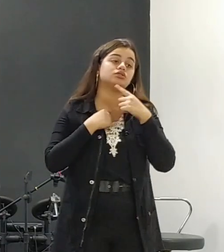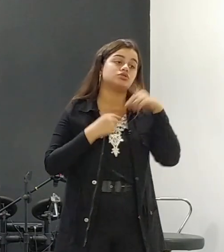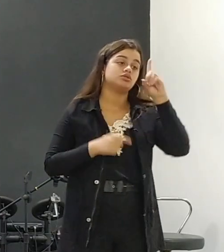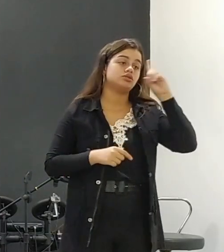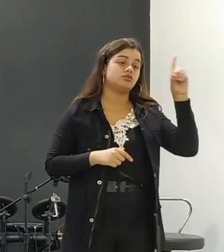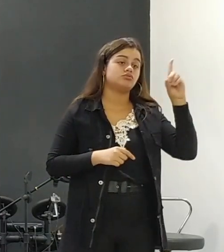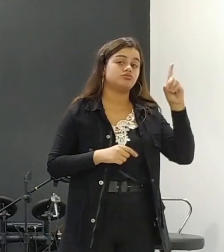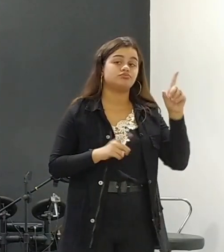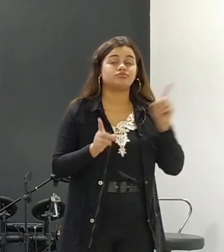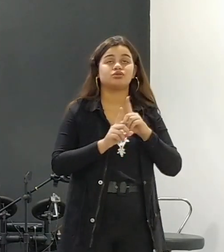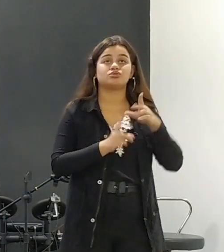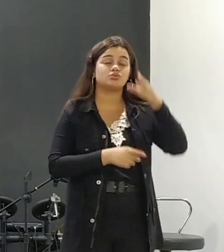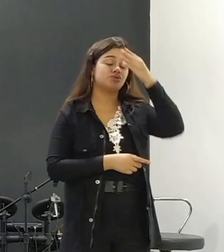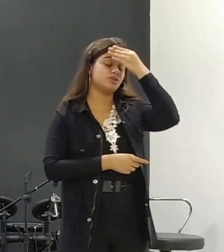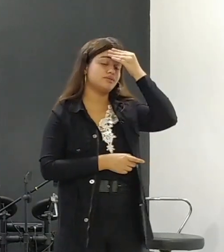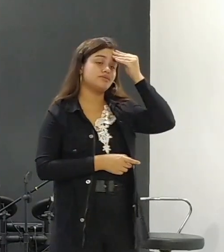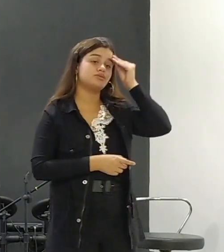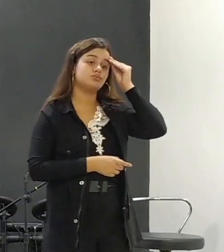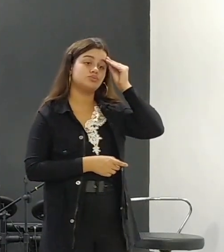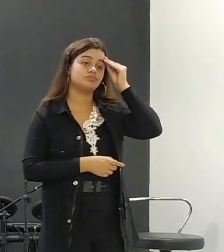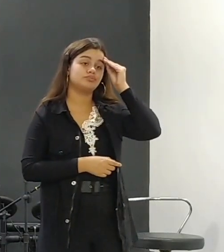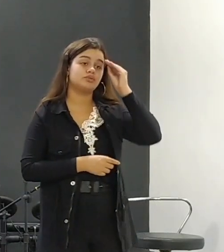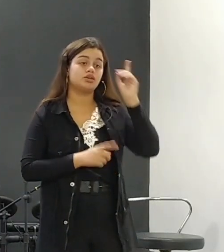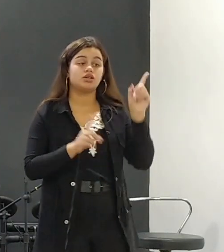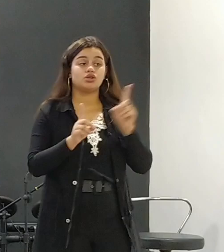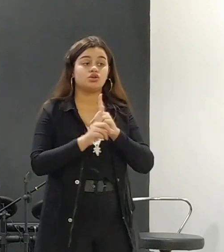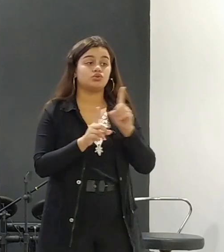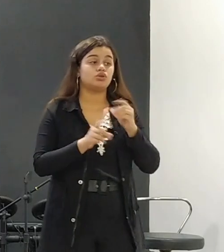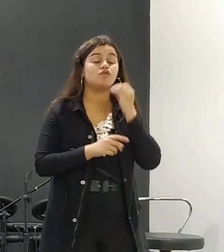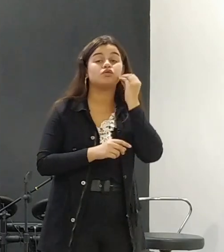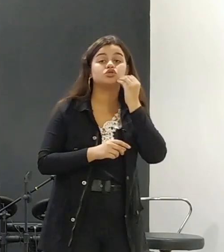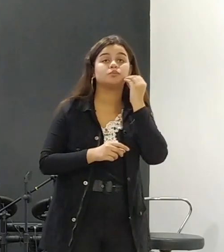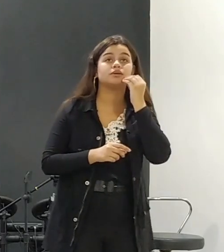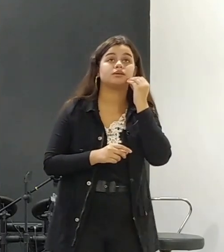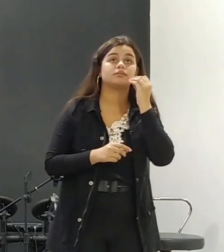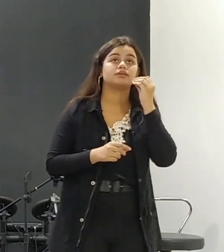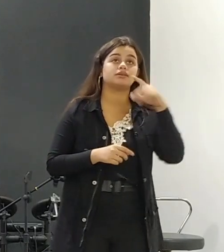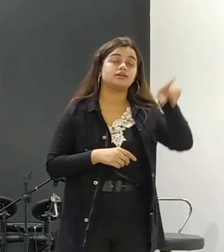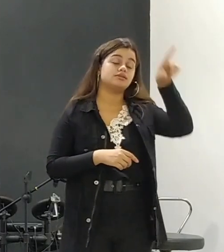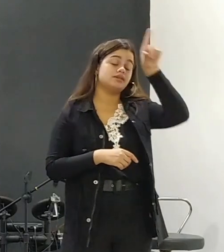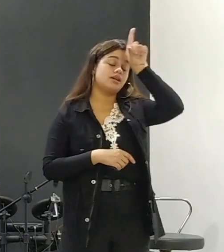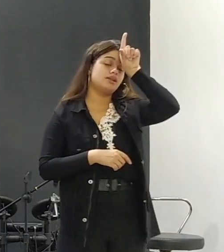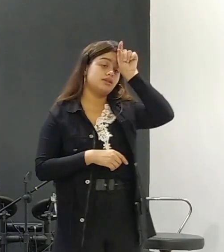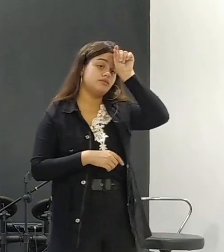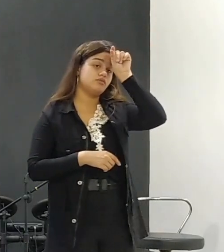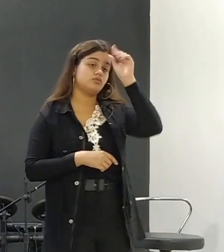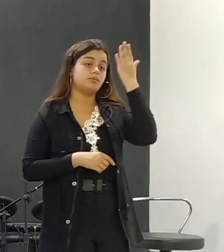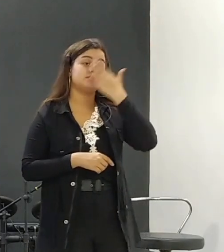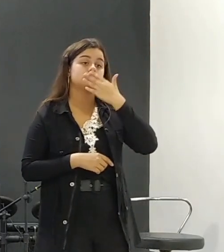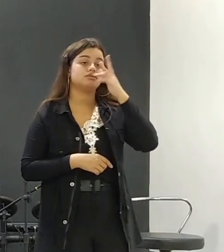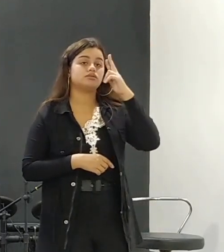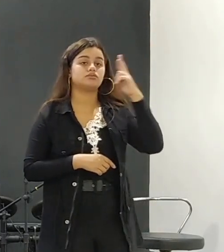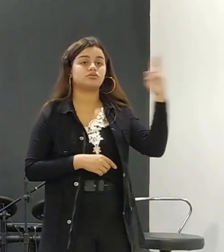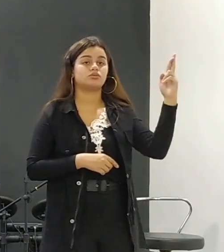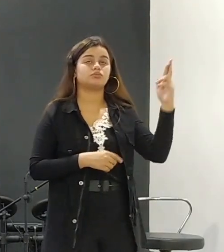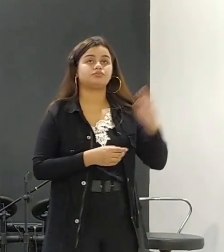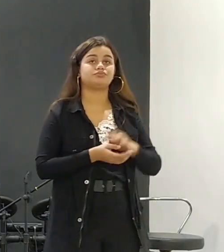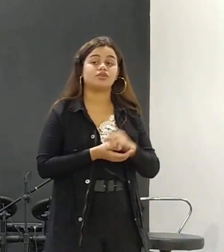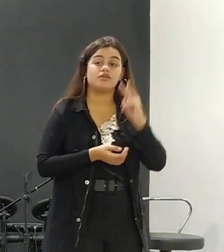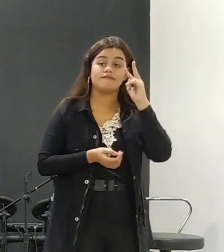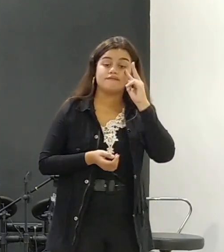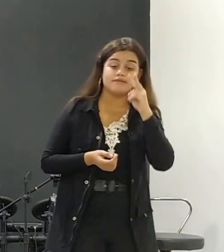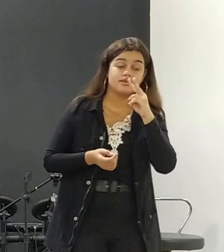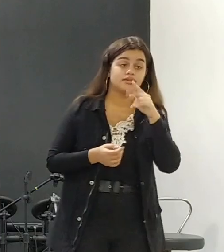não são apagados, e eu não vou desfrutar desse refrigério, dessa presença de Deus. Aí você vê que tem gente